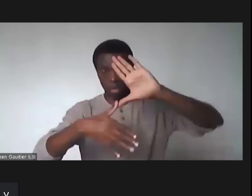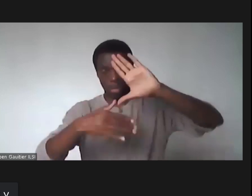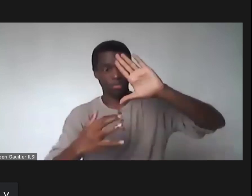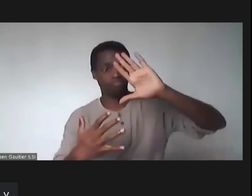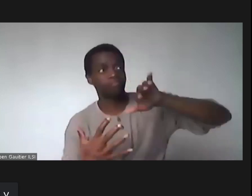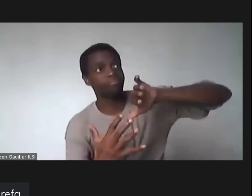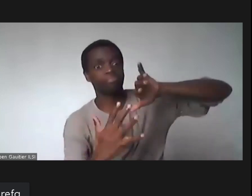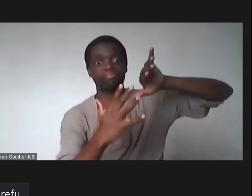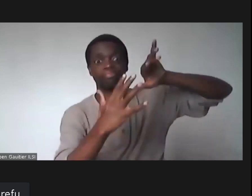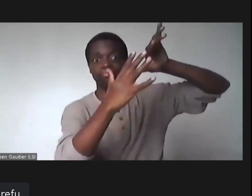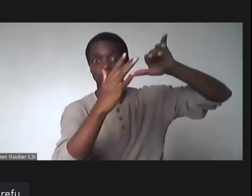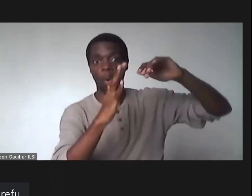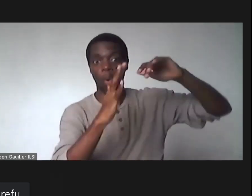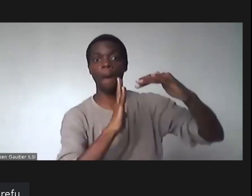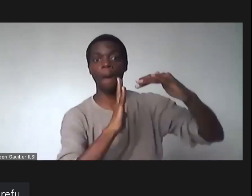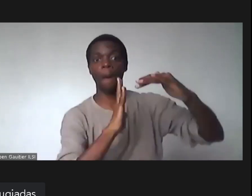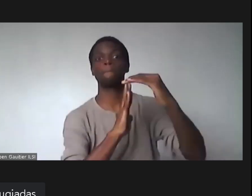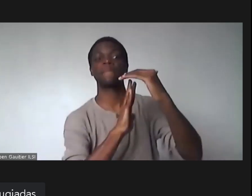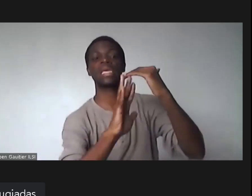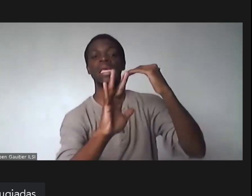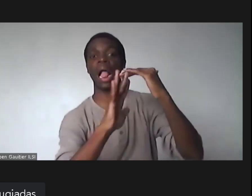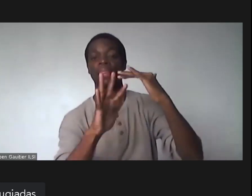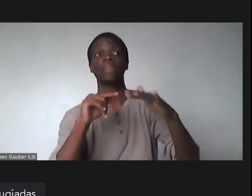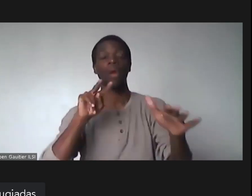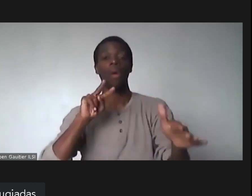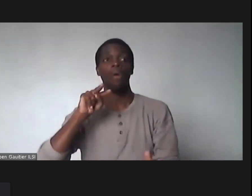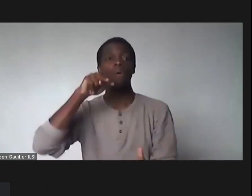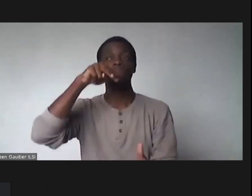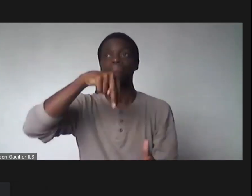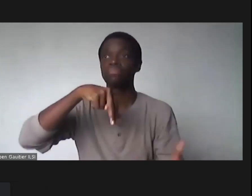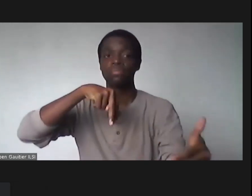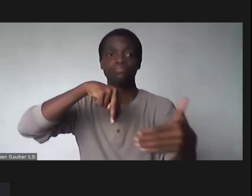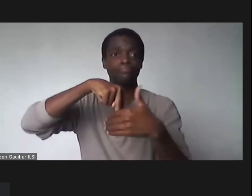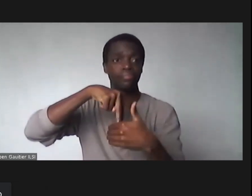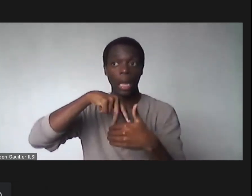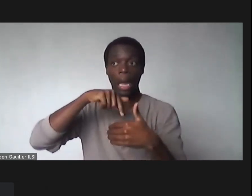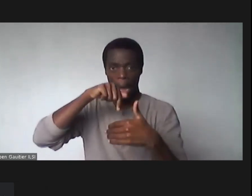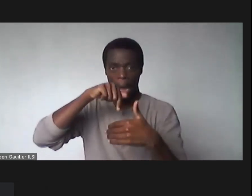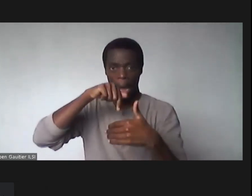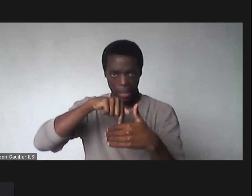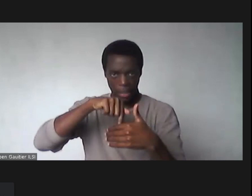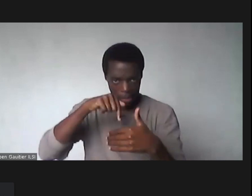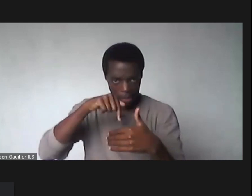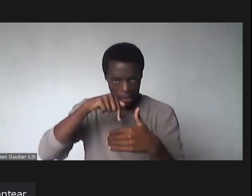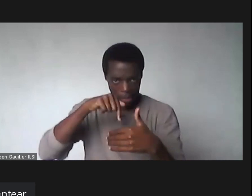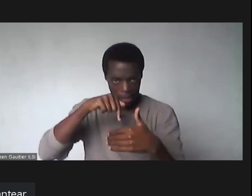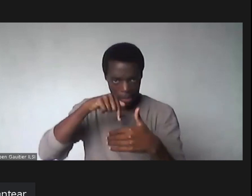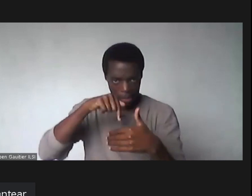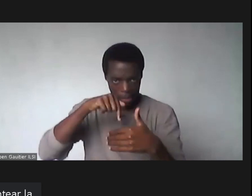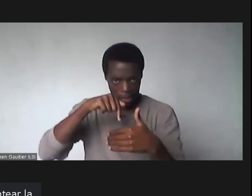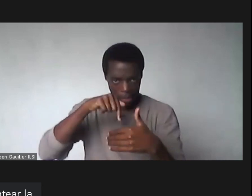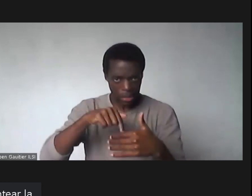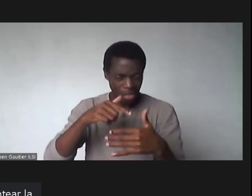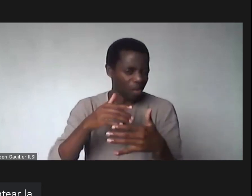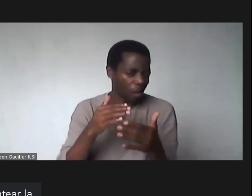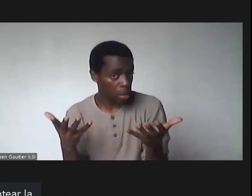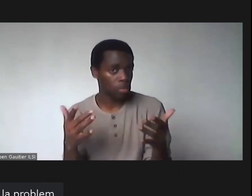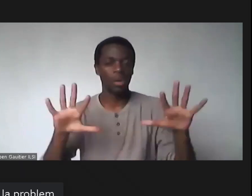términos oficiales no existe, ¿no? Entonces, bueno, plantear como esta gran problemática de la desagregación de